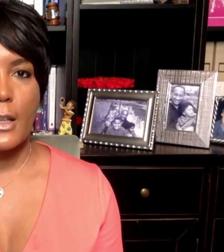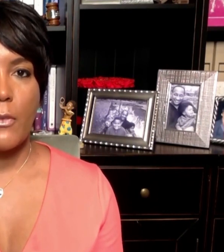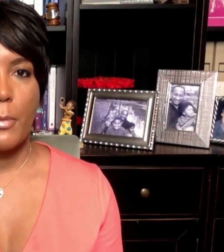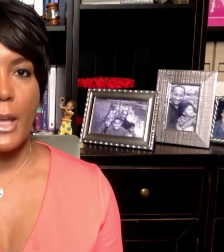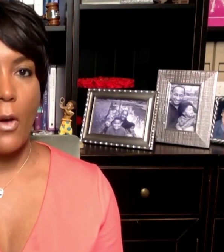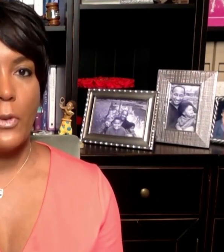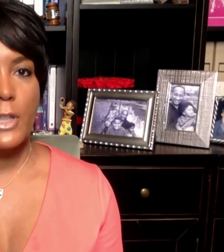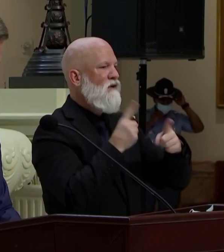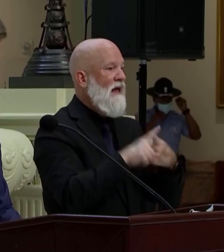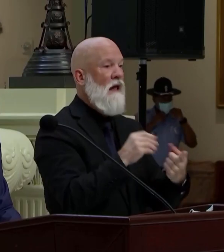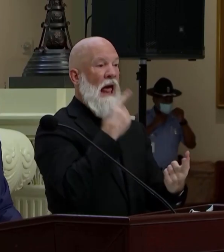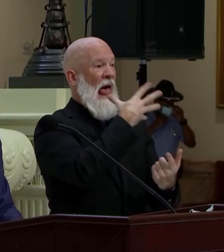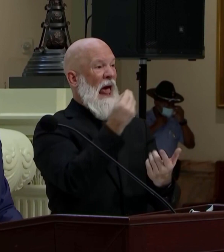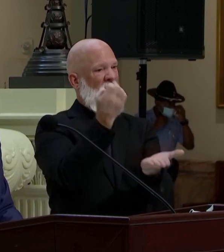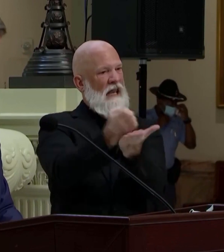prefeita Keisha Bottoms.